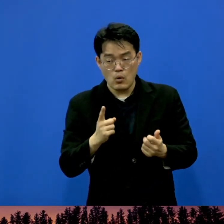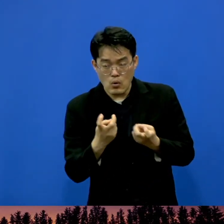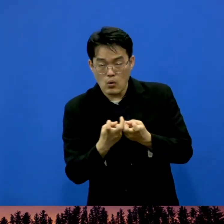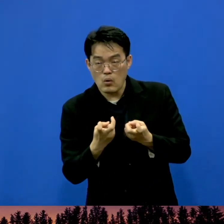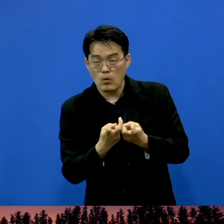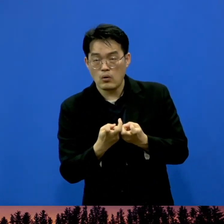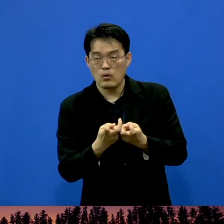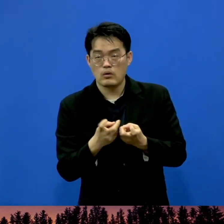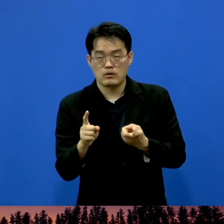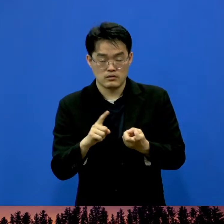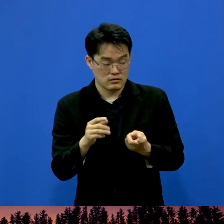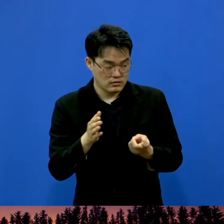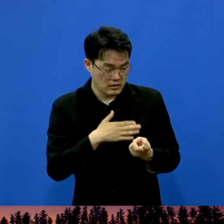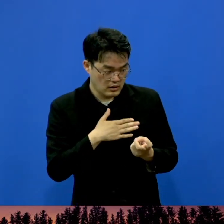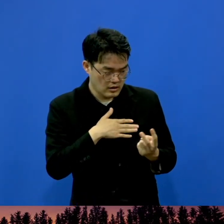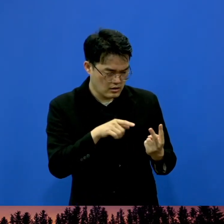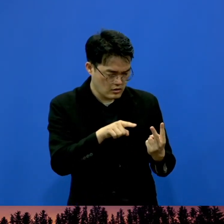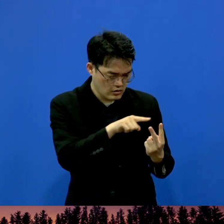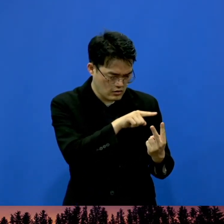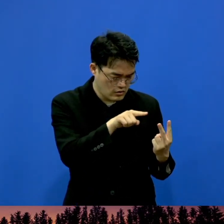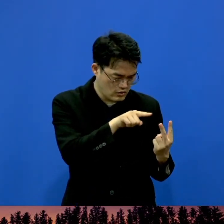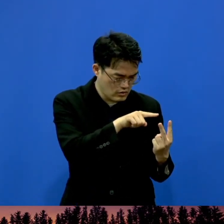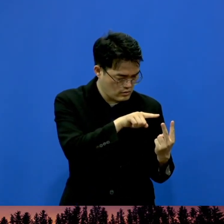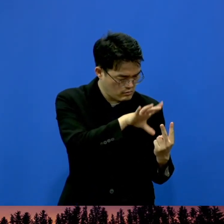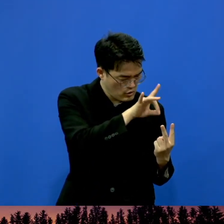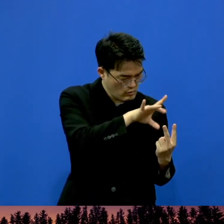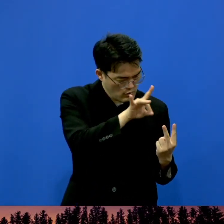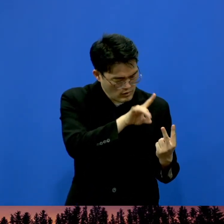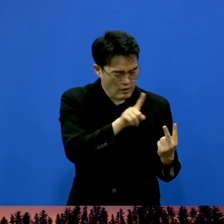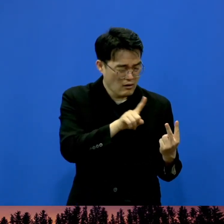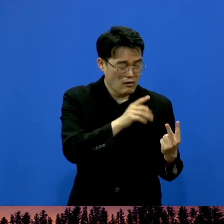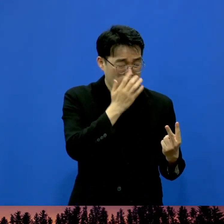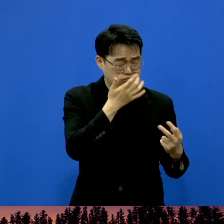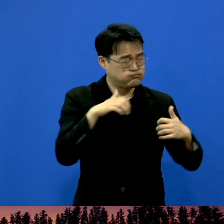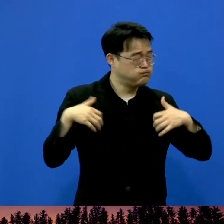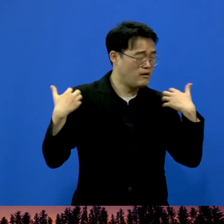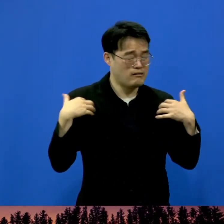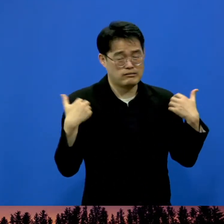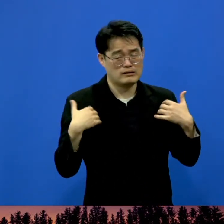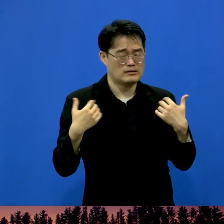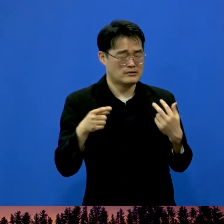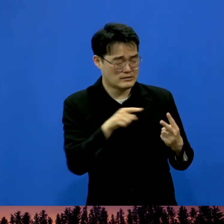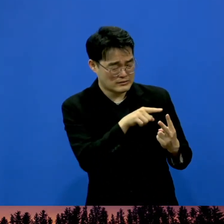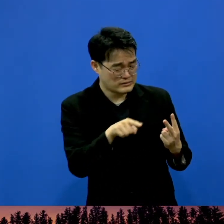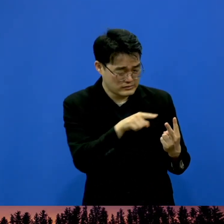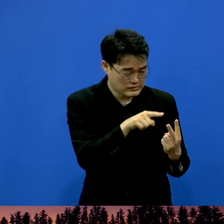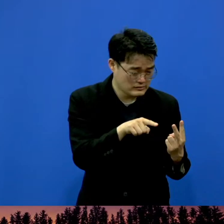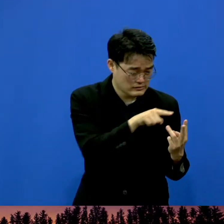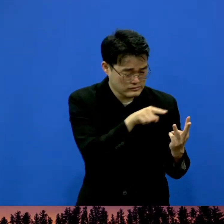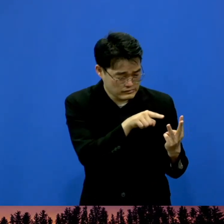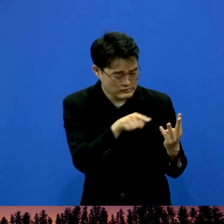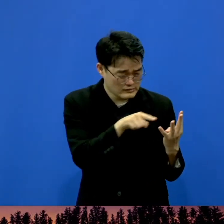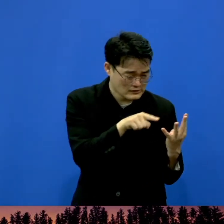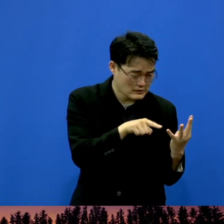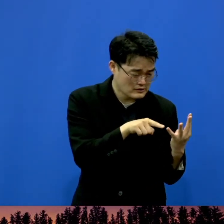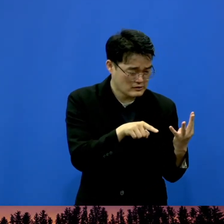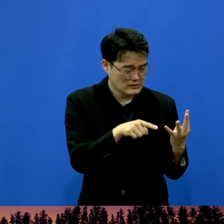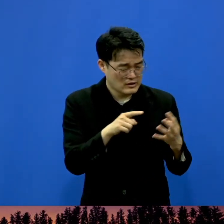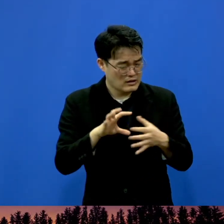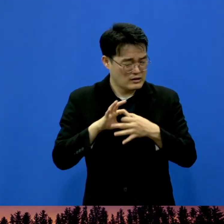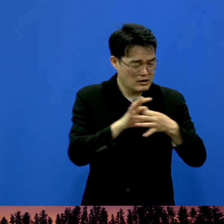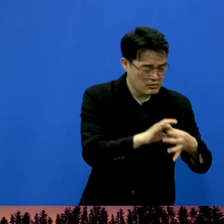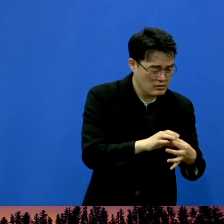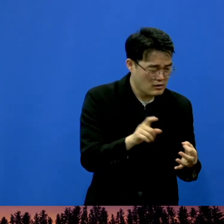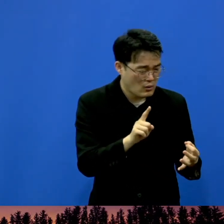선택을 하는데 장애가 와요. 이 선택을 못해. 무엇을 하더라도 선택을 못해요. 계속